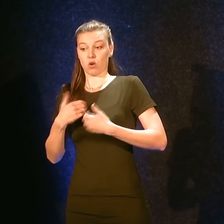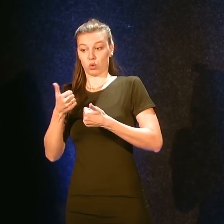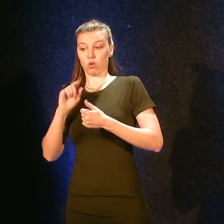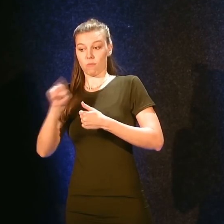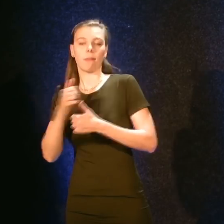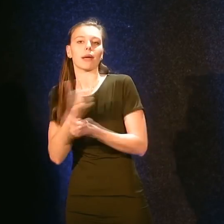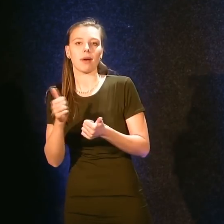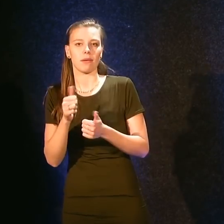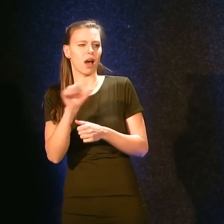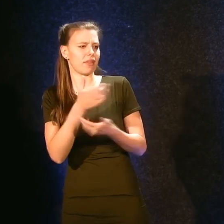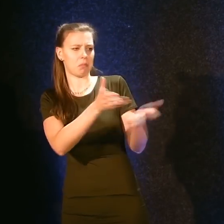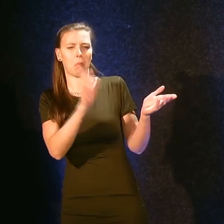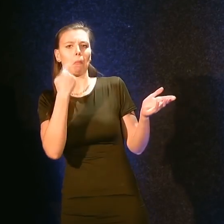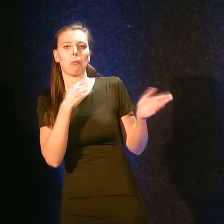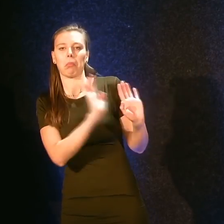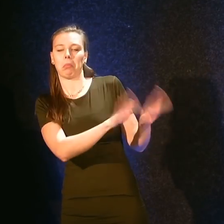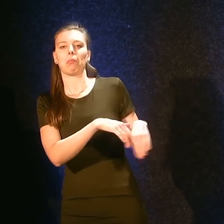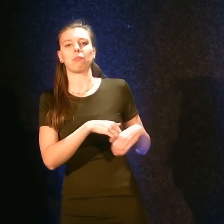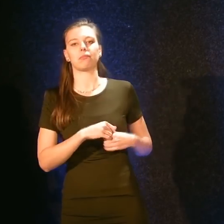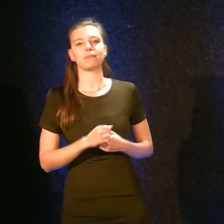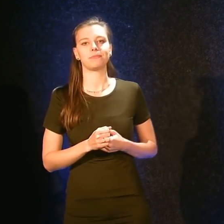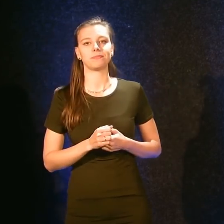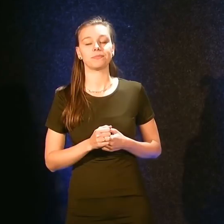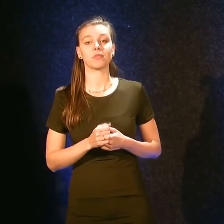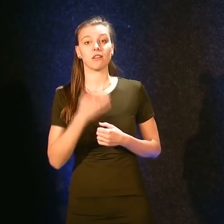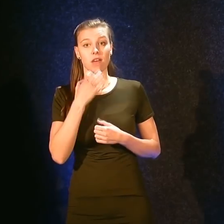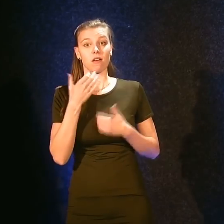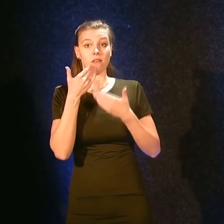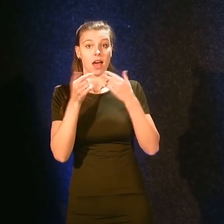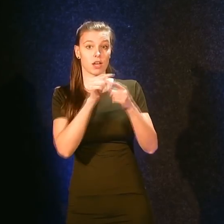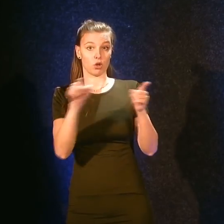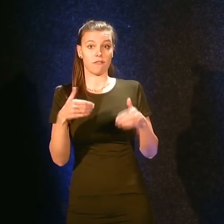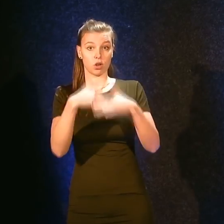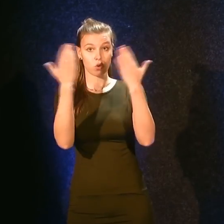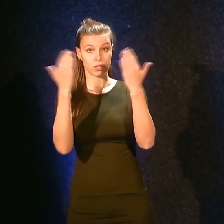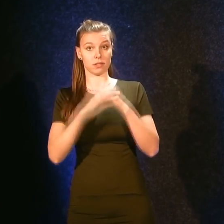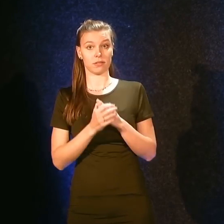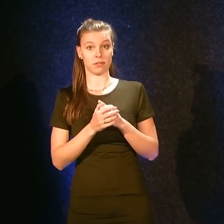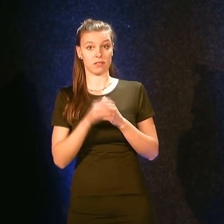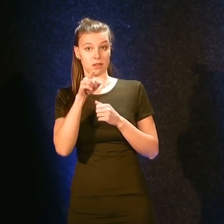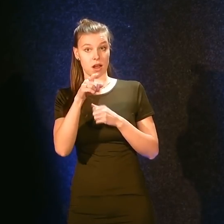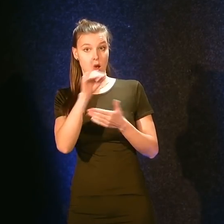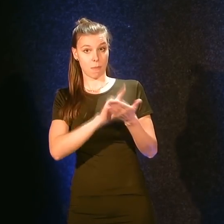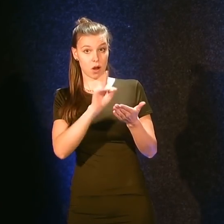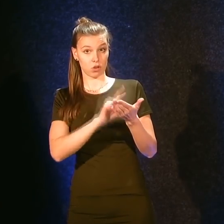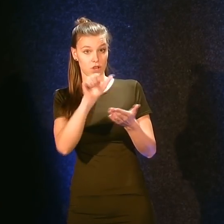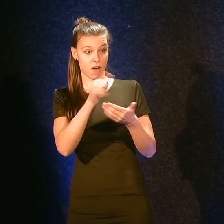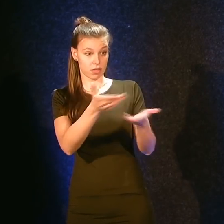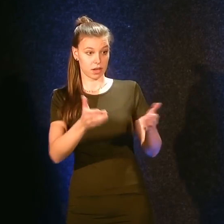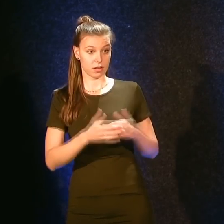moi. Ik wil je vragen, vanmorgen. Ben jij een Paulus voor anderen?